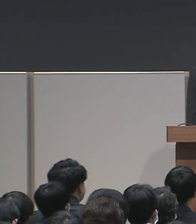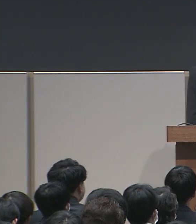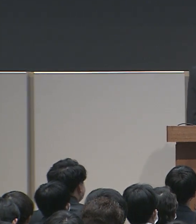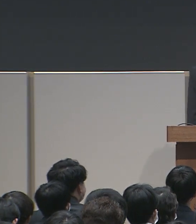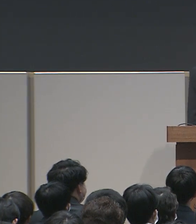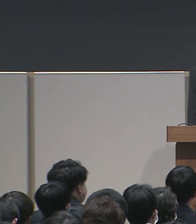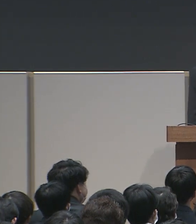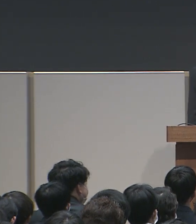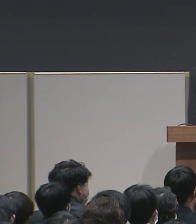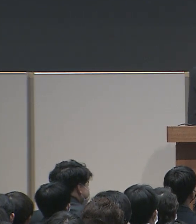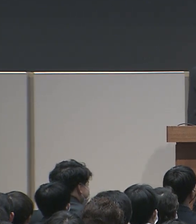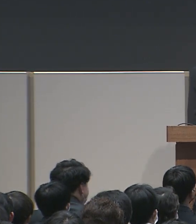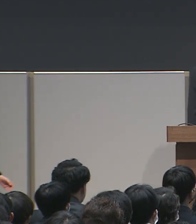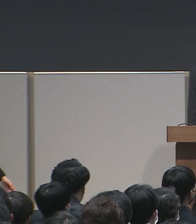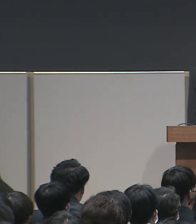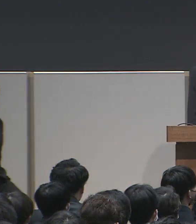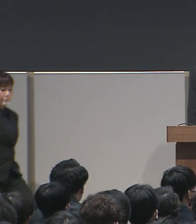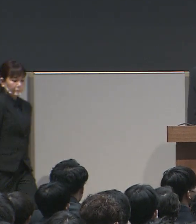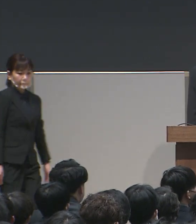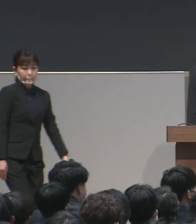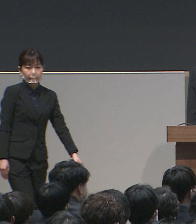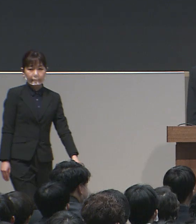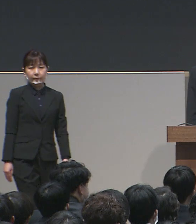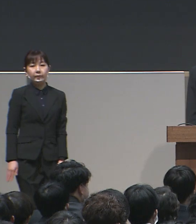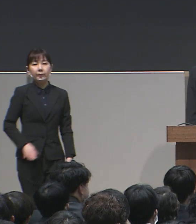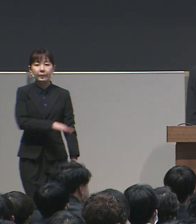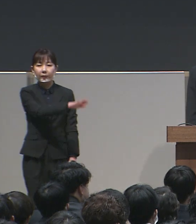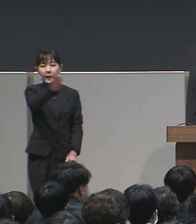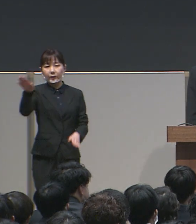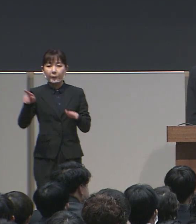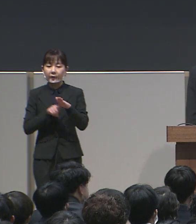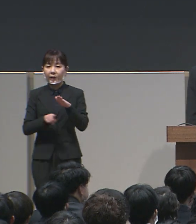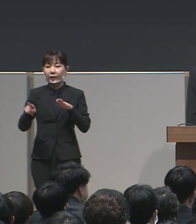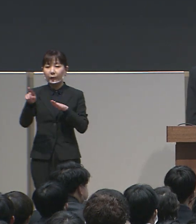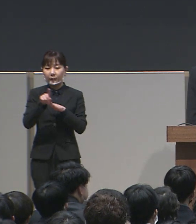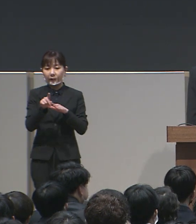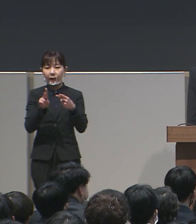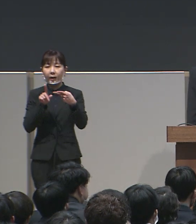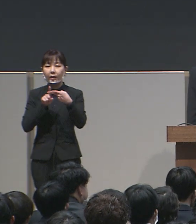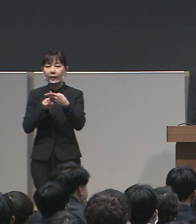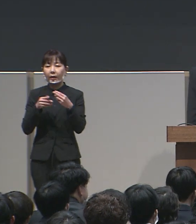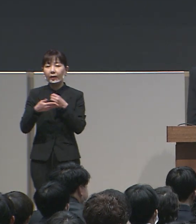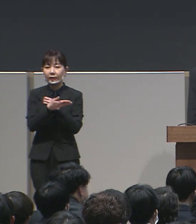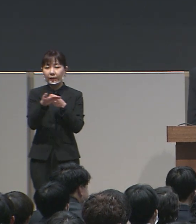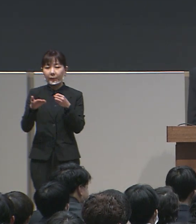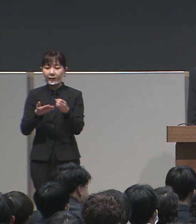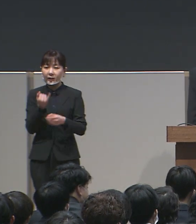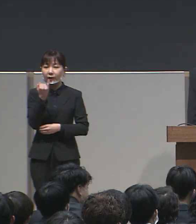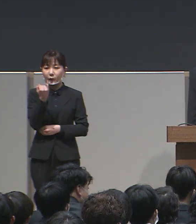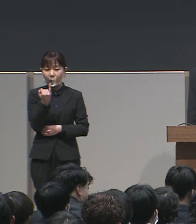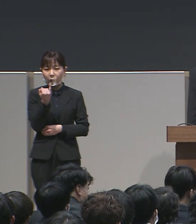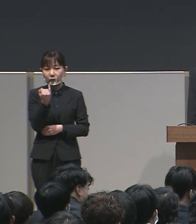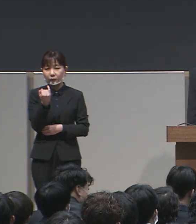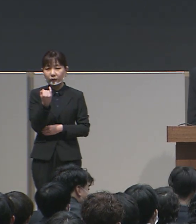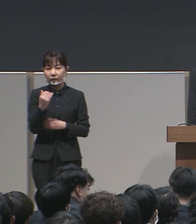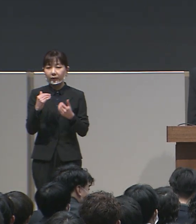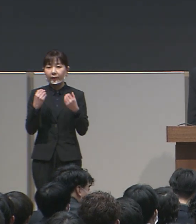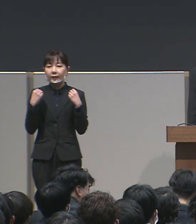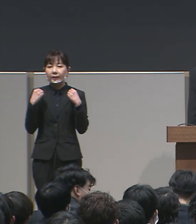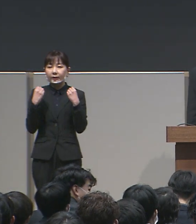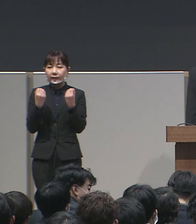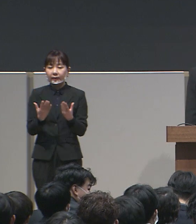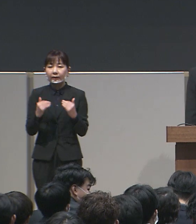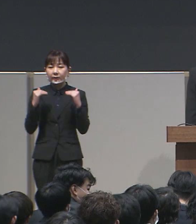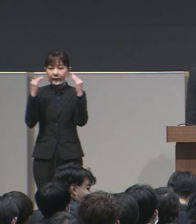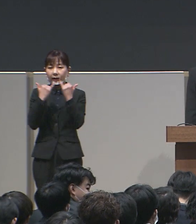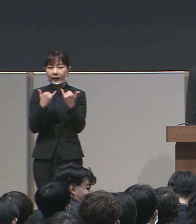新成人の皆様方を代表して中島玲奈さんによる新成人誓いの言葉でし